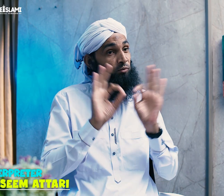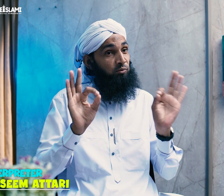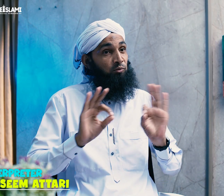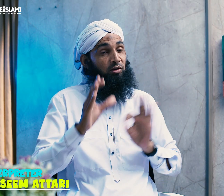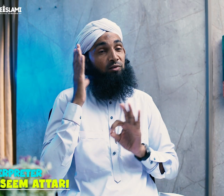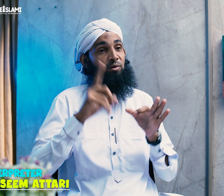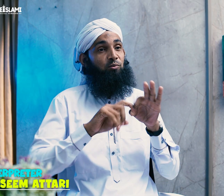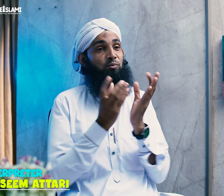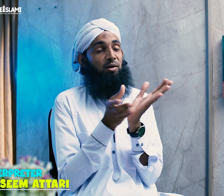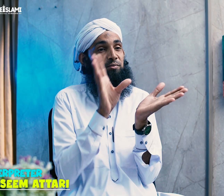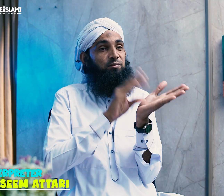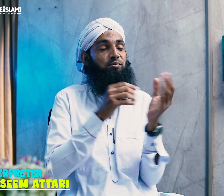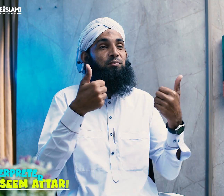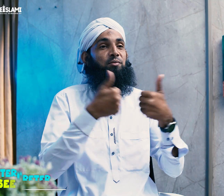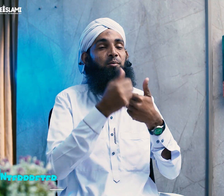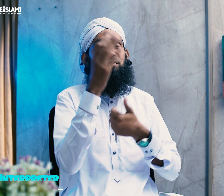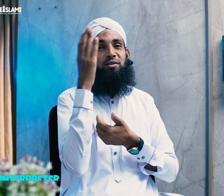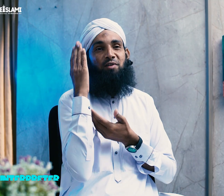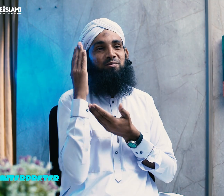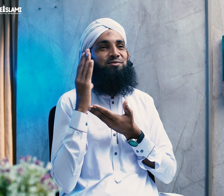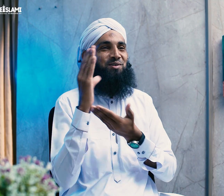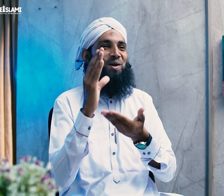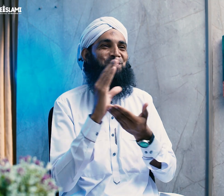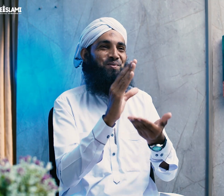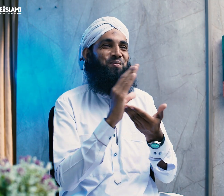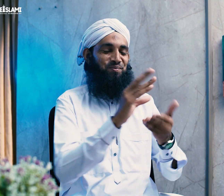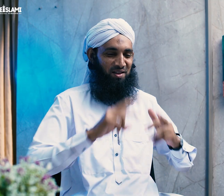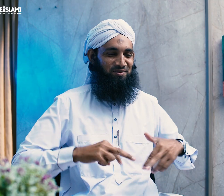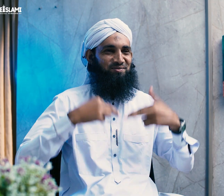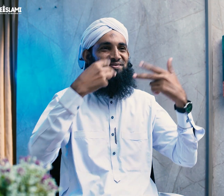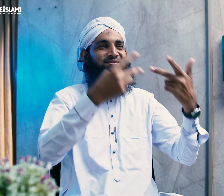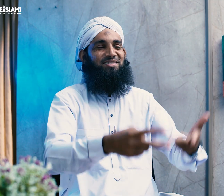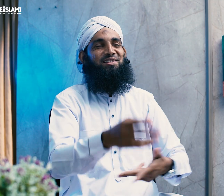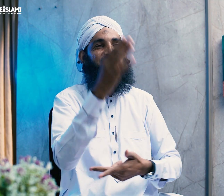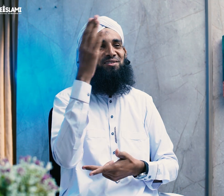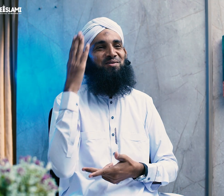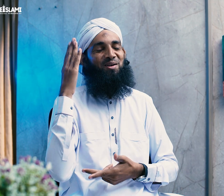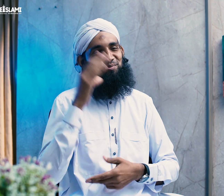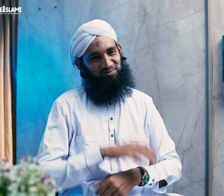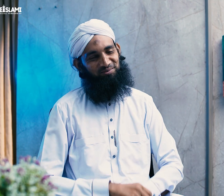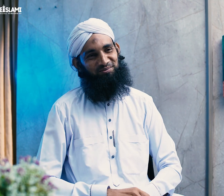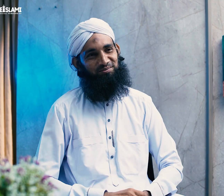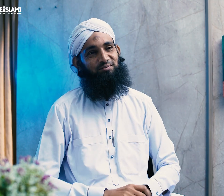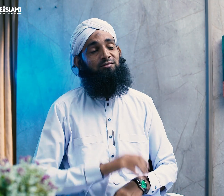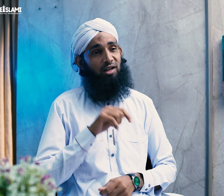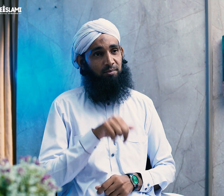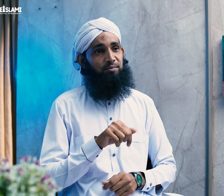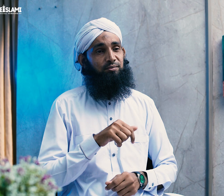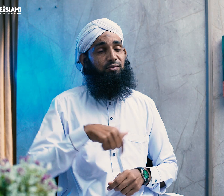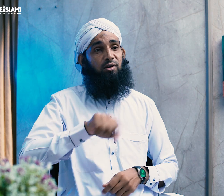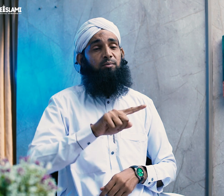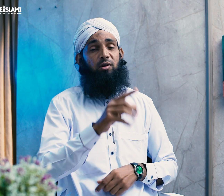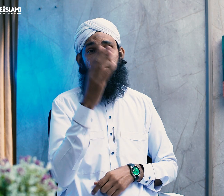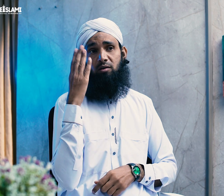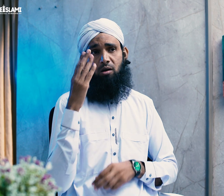مسلمان کو پورا ایک قرآن پڑھنے کا جو ہمیں ثواب ملے گا وہ اس مسلمان کی طرف ڈیلیور ہو جائے گا، ایصال ہو جائے گا۔